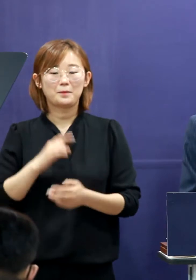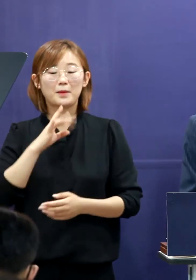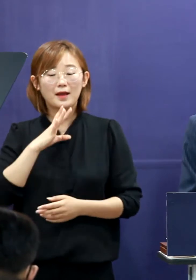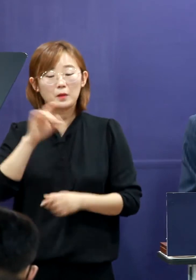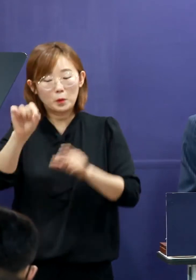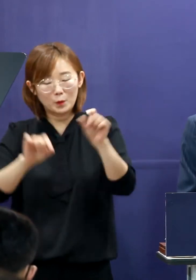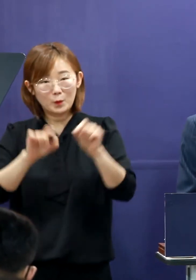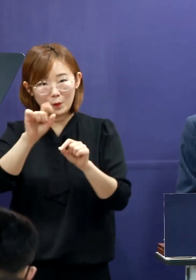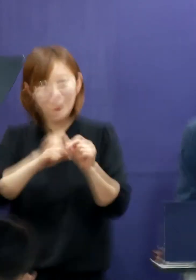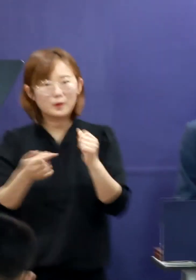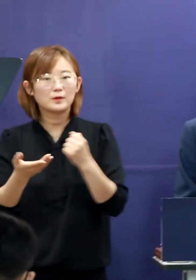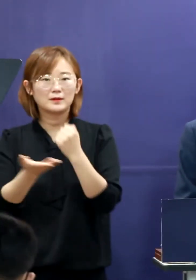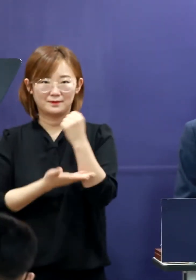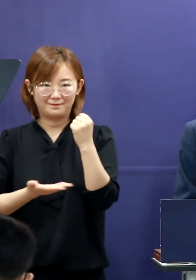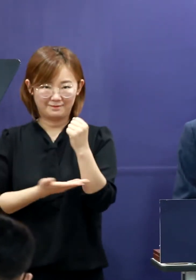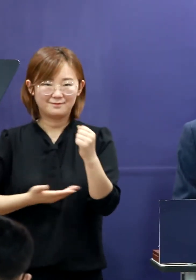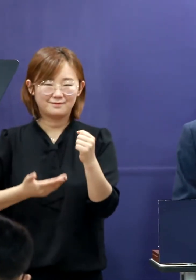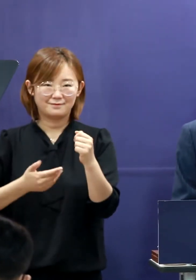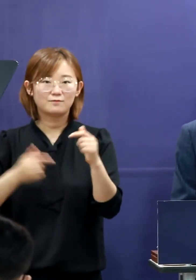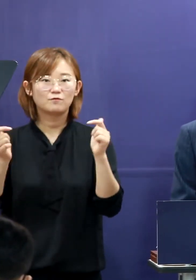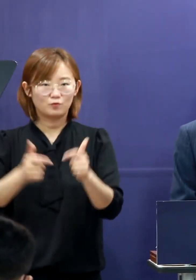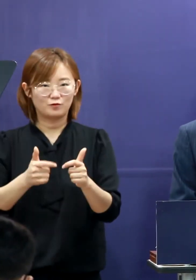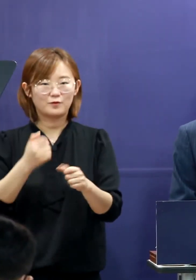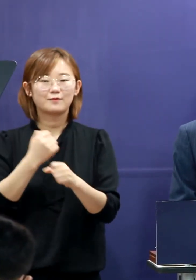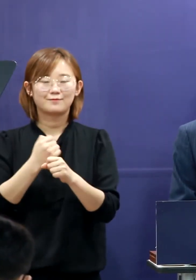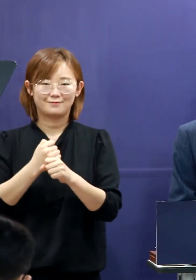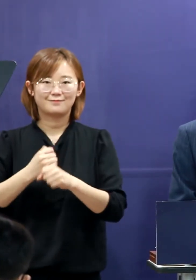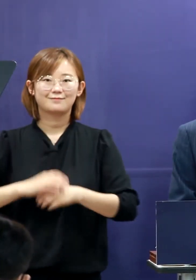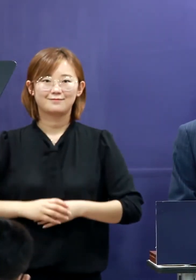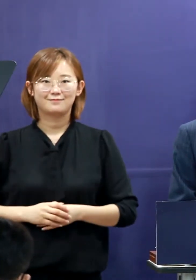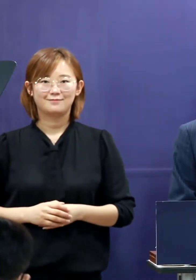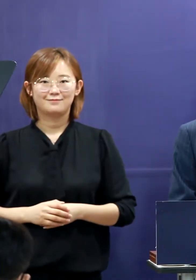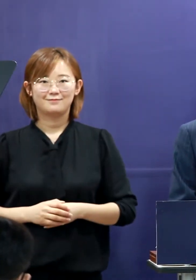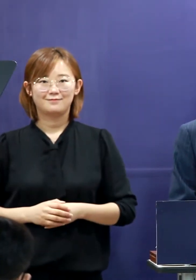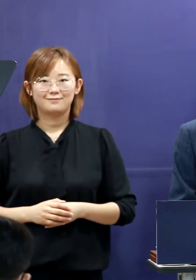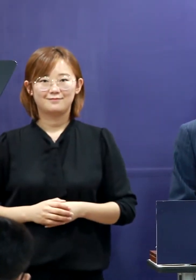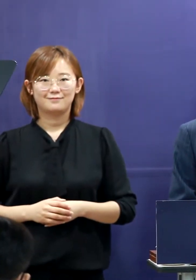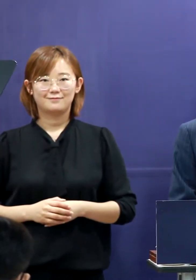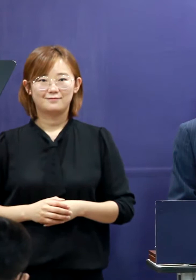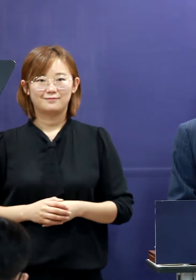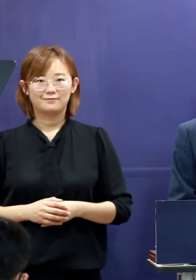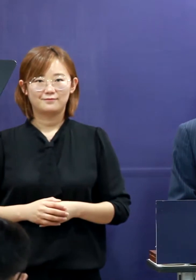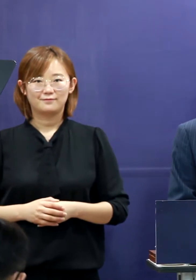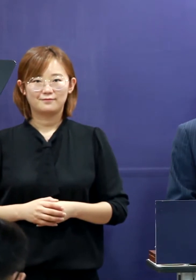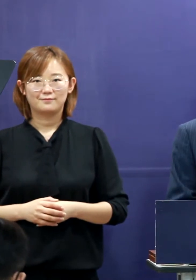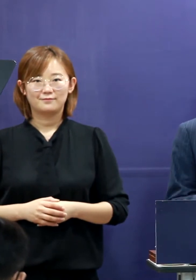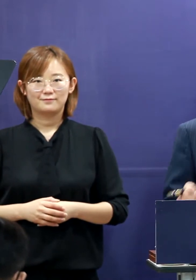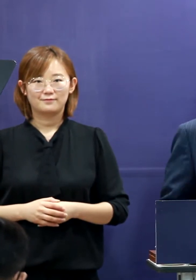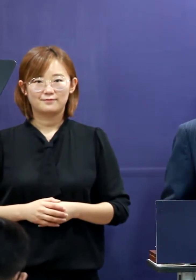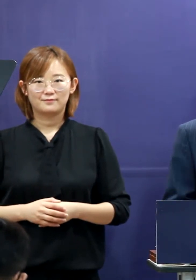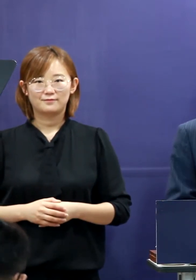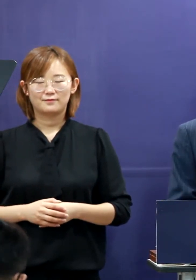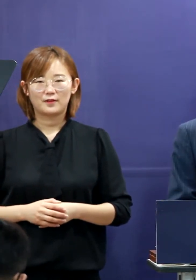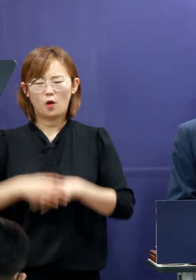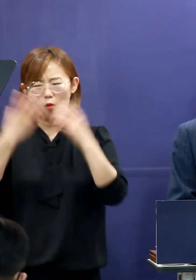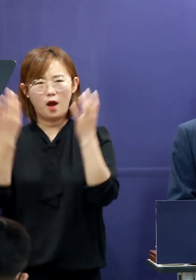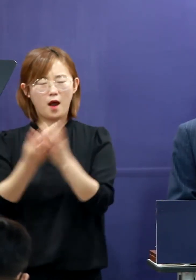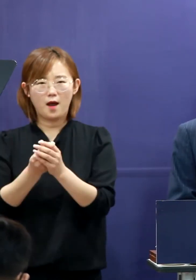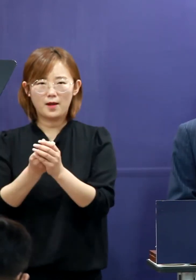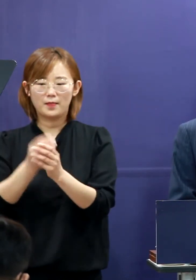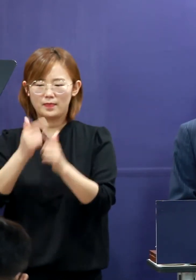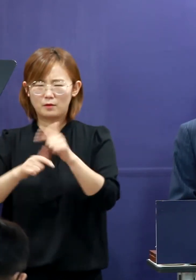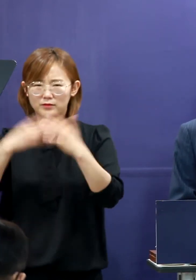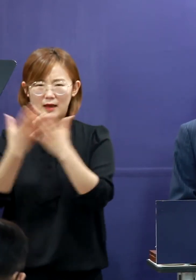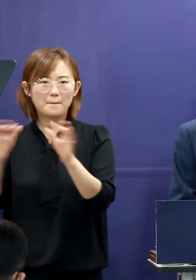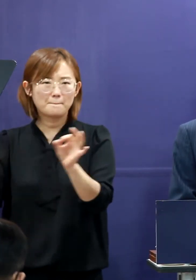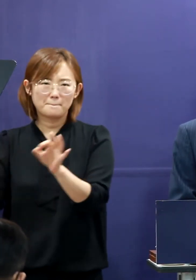경우에는 특별히 좀 제거를 하도록 그렇게 하겠습니다. 전체적으로 다 제거기보다는 꼭